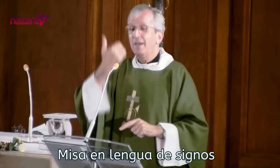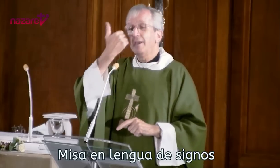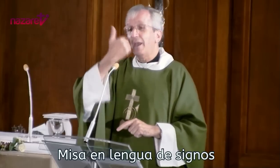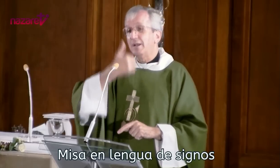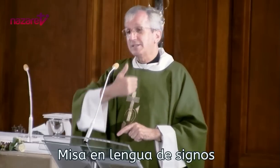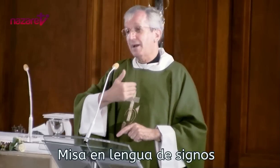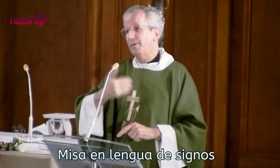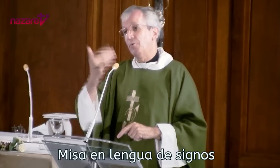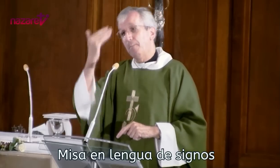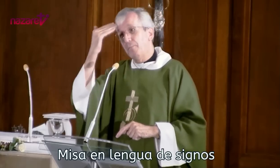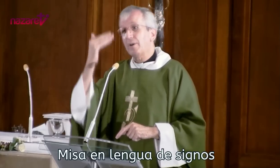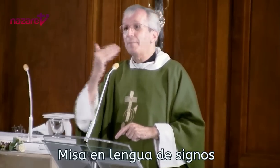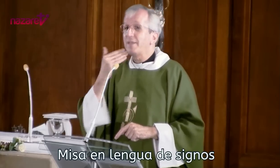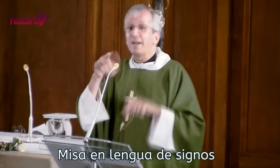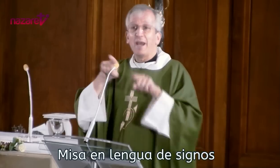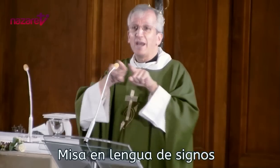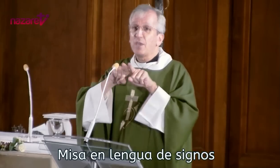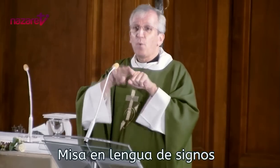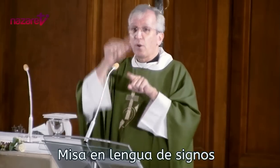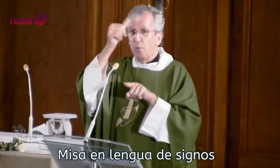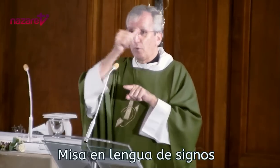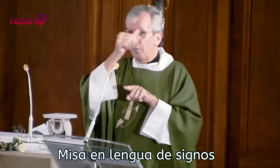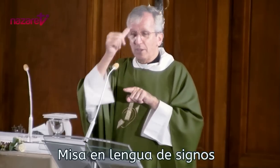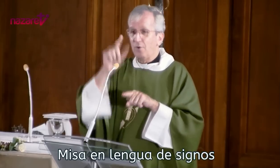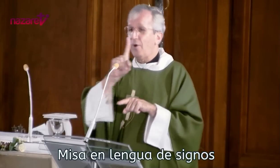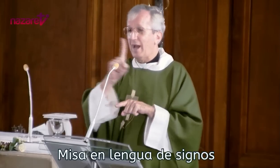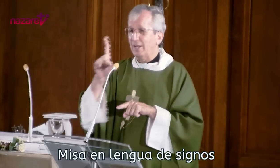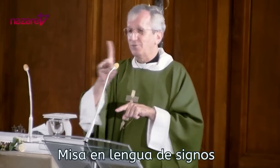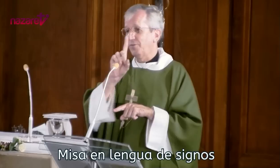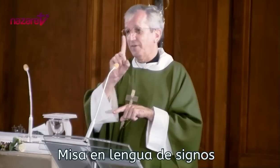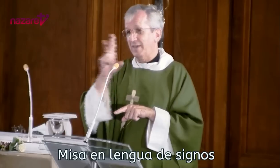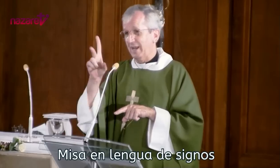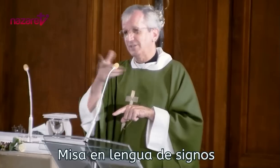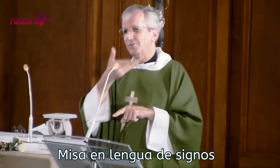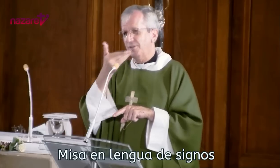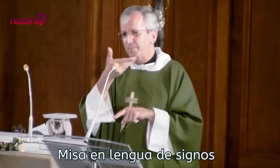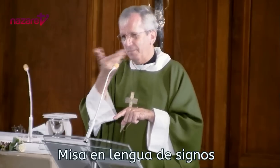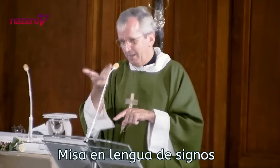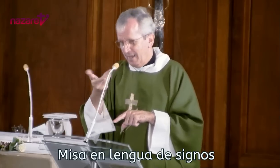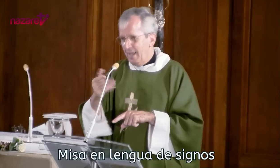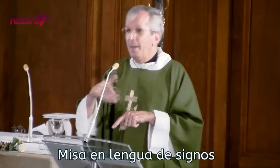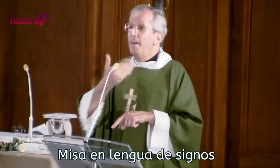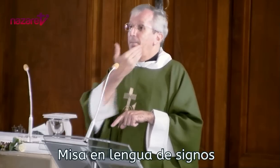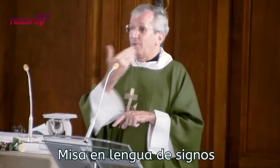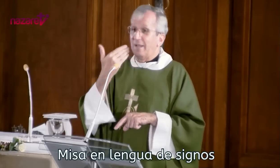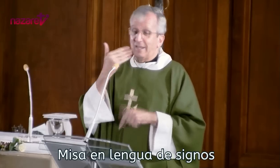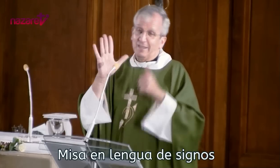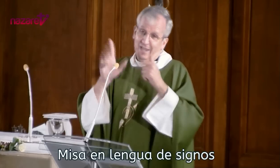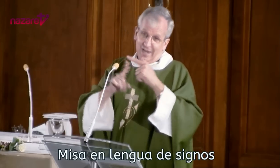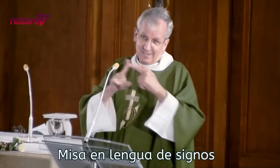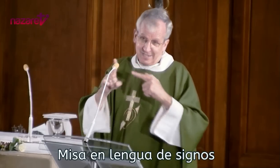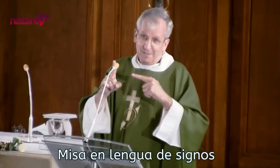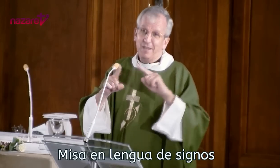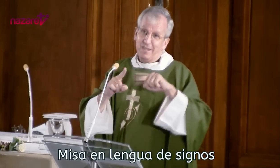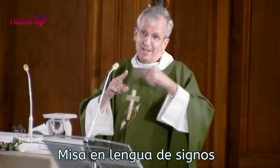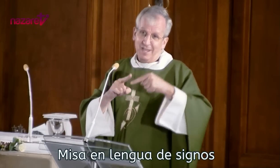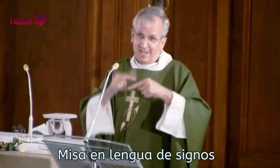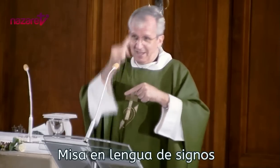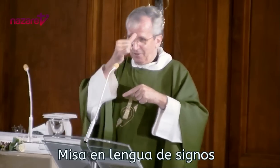El sábado por la mañana, igual como domingo, a las 11 y a las 12. Por la tarde a las 6 y media, ya del